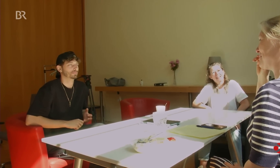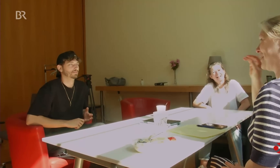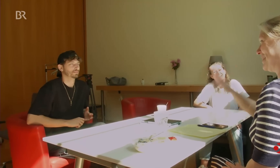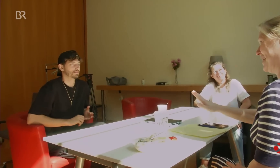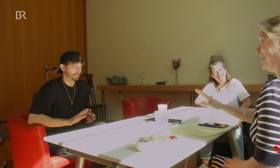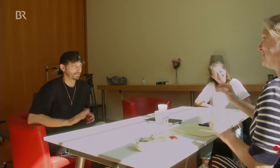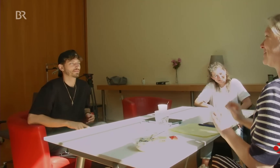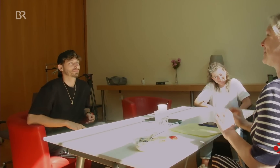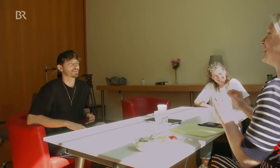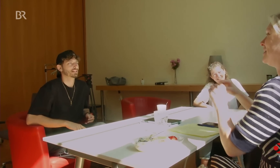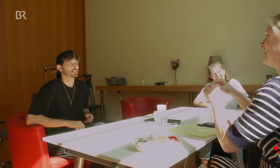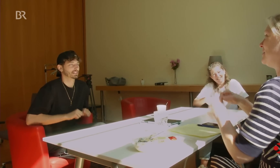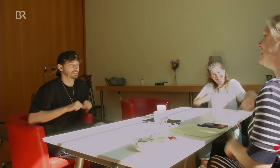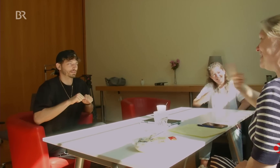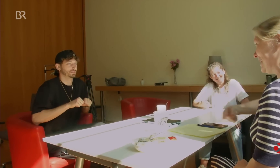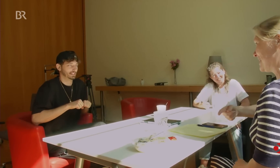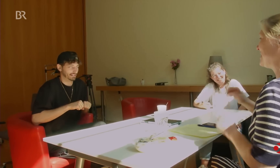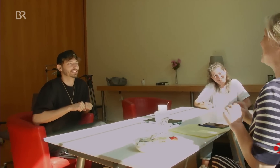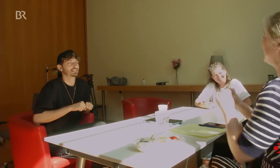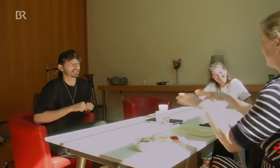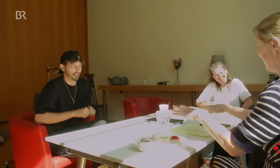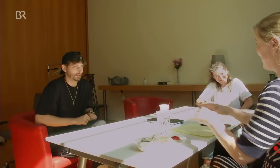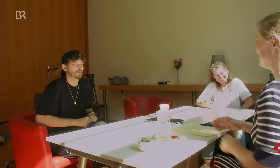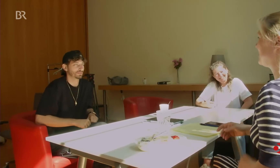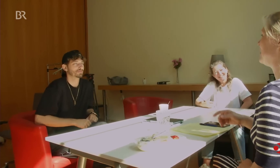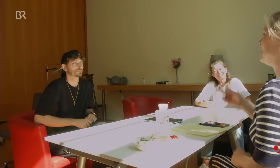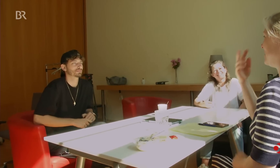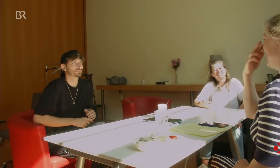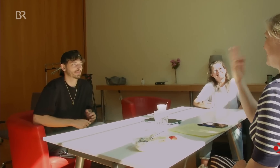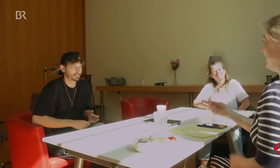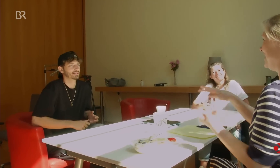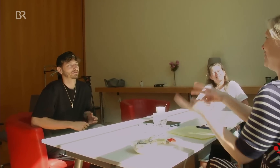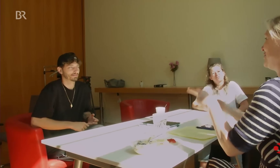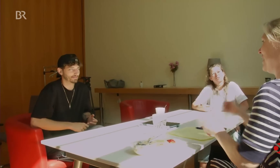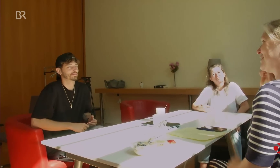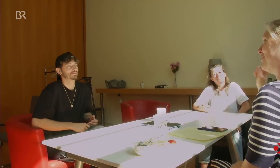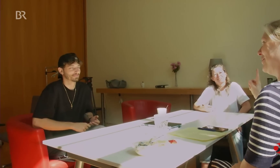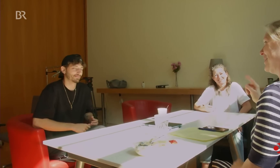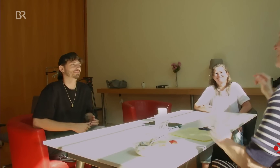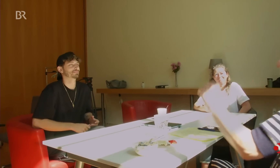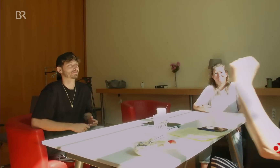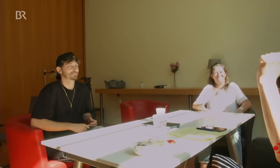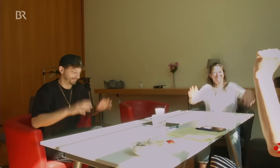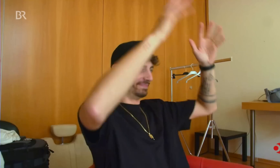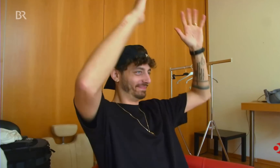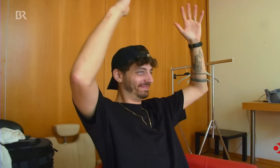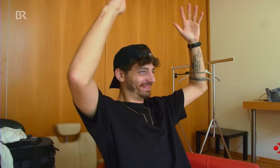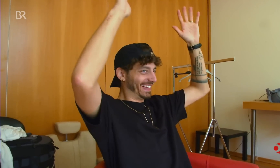bei deiner nächsten Sendung Sehen statt Hören.